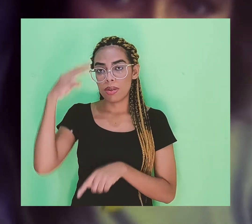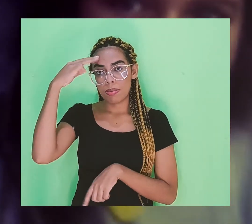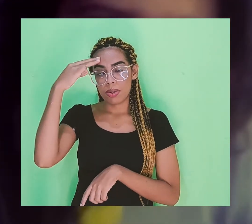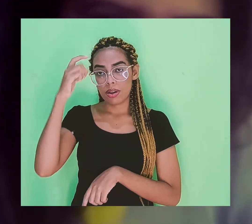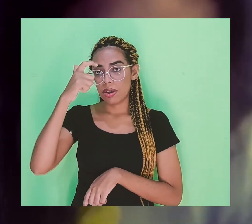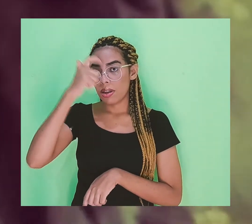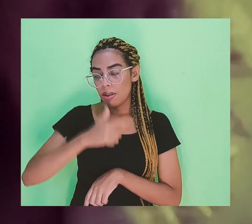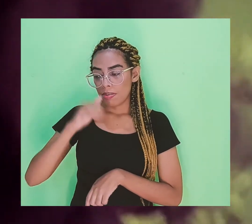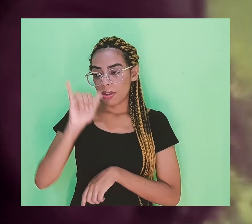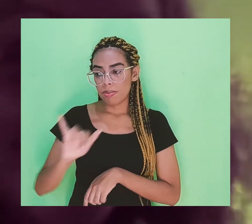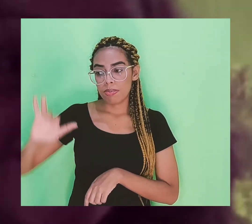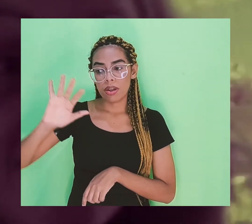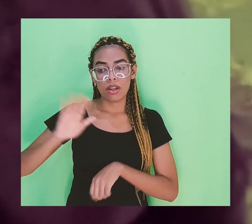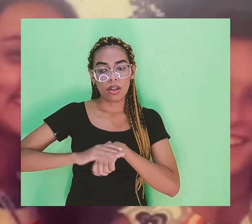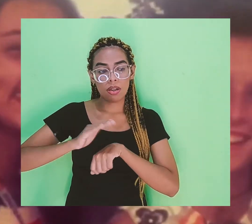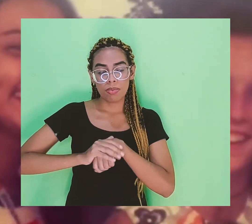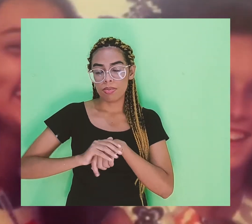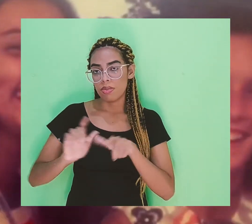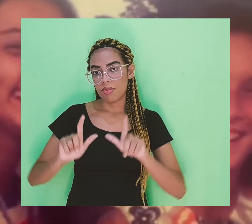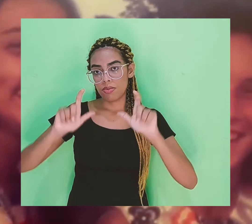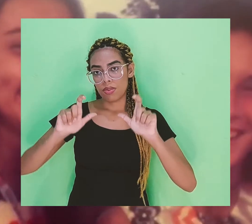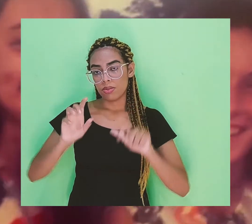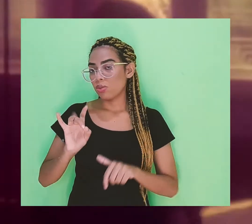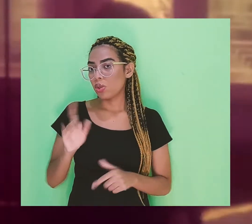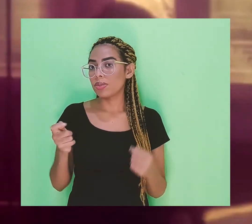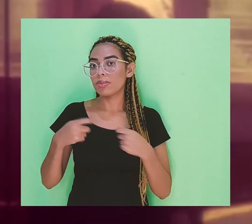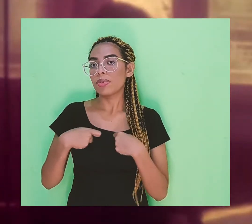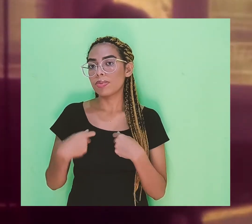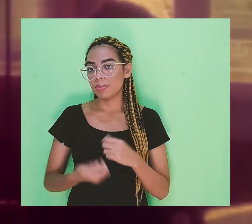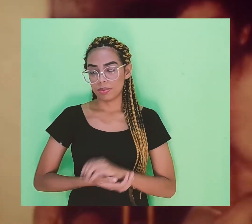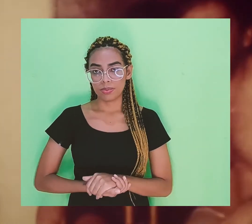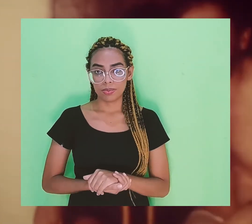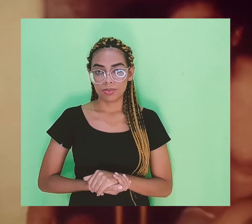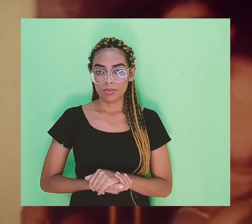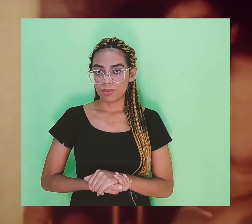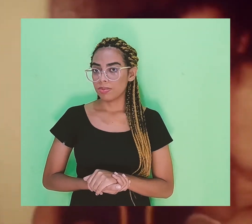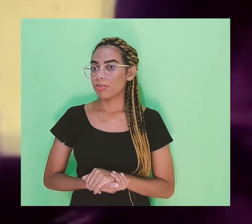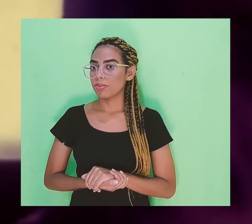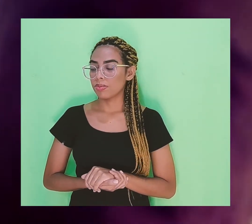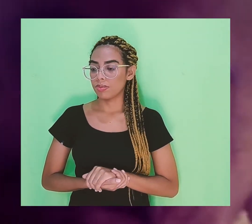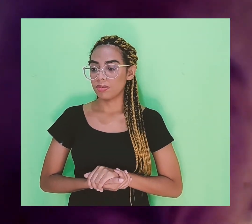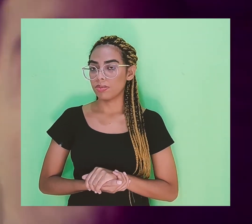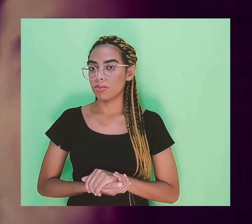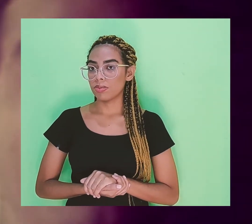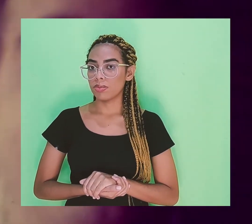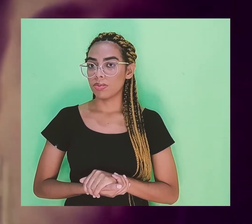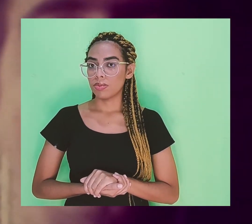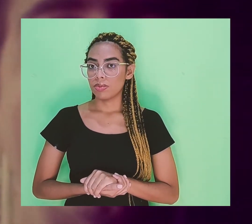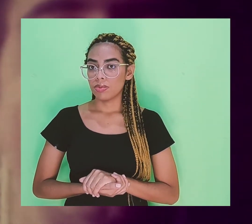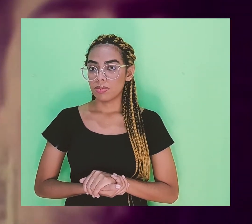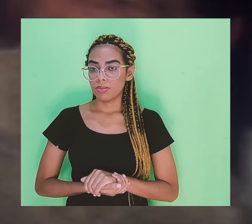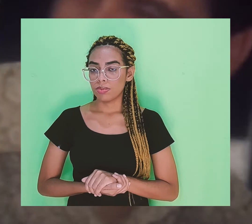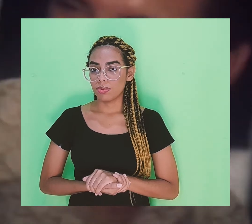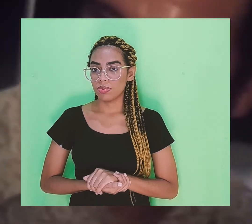é falar sobre pessoas que não estão, sabe? Sobre presenças que não estão, né? De fotografias de pessoas que você não conheceu muitas vezes, né?